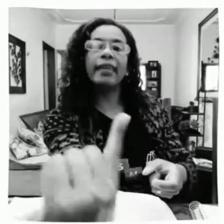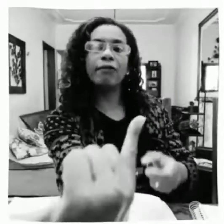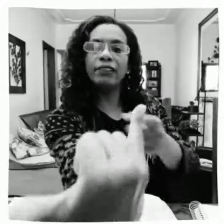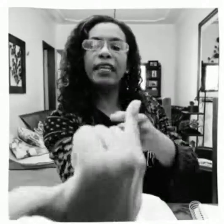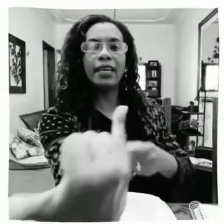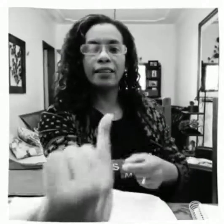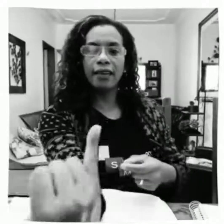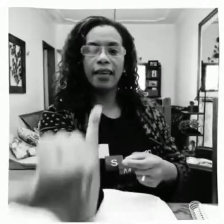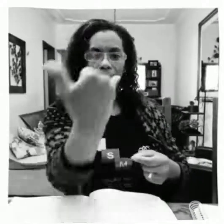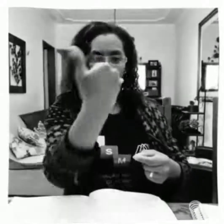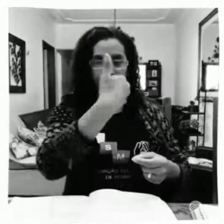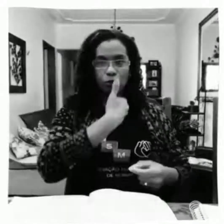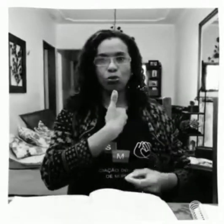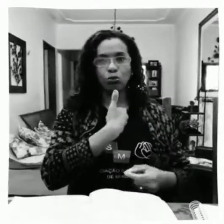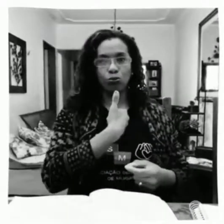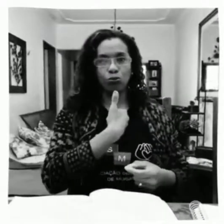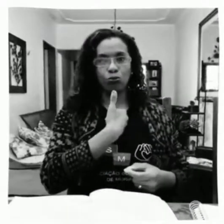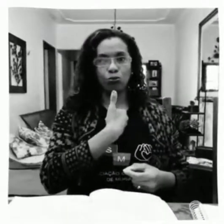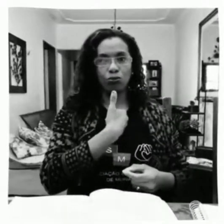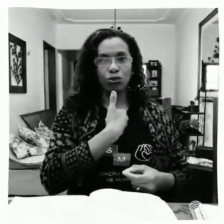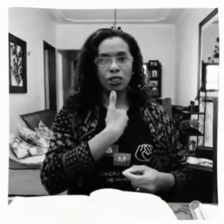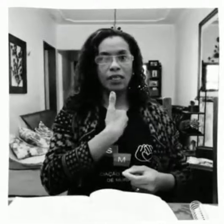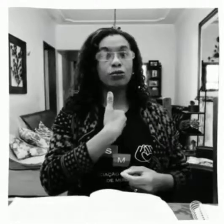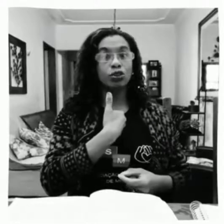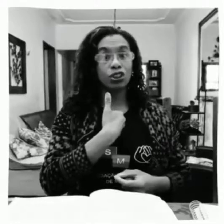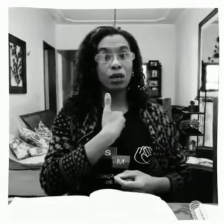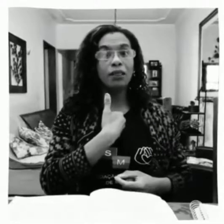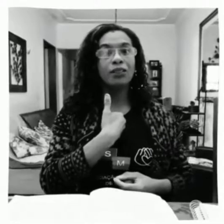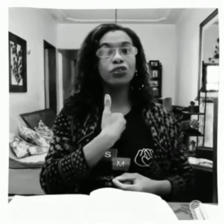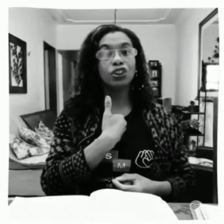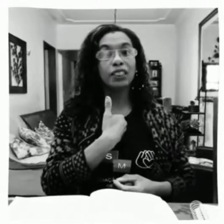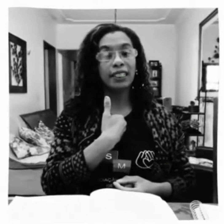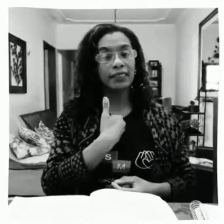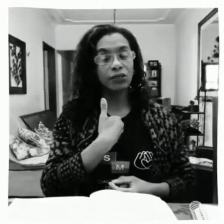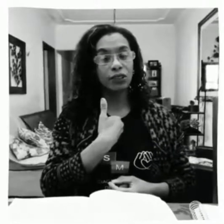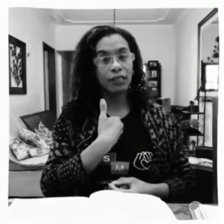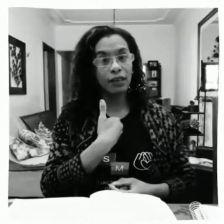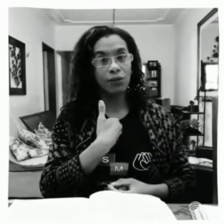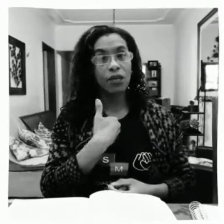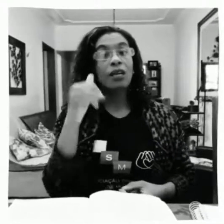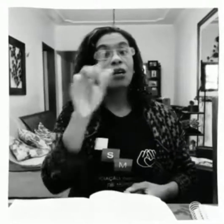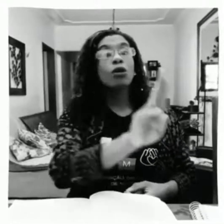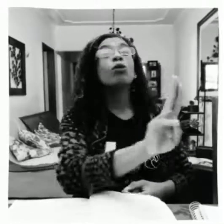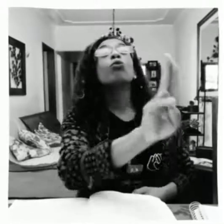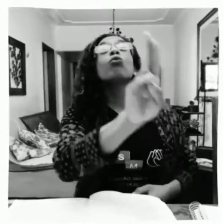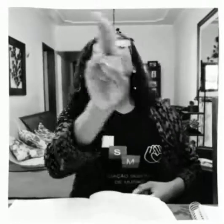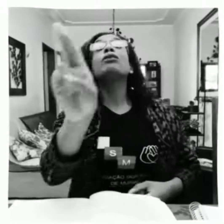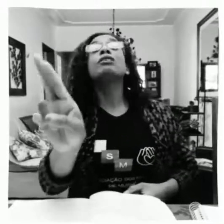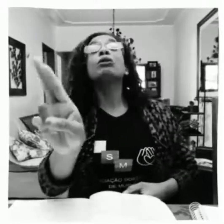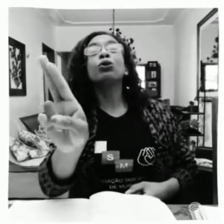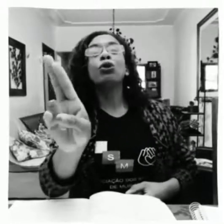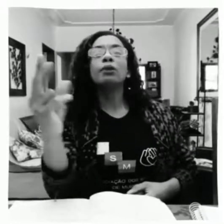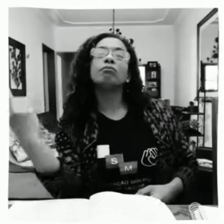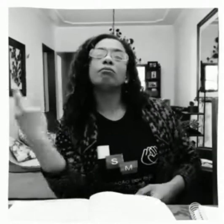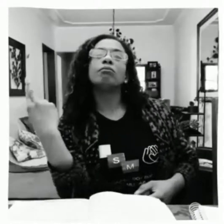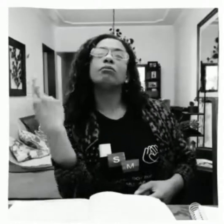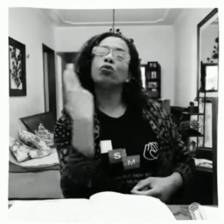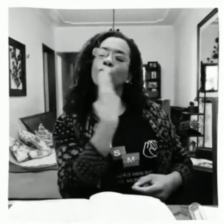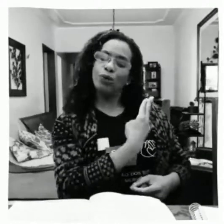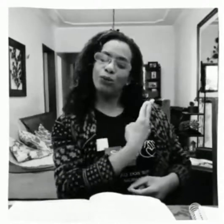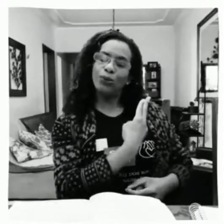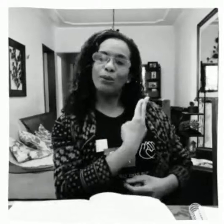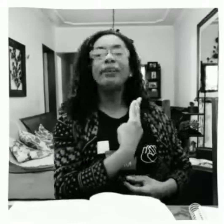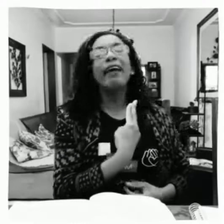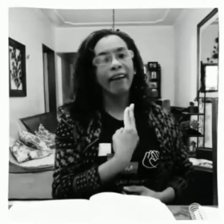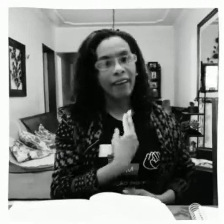aqui, ela me avisou. Isso chama direcional. Qual que é o seu nome?